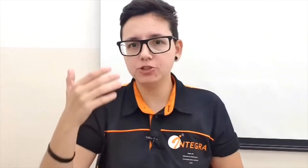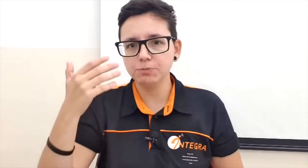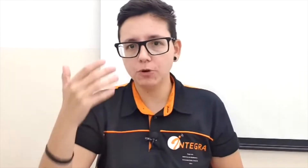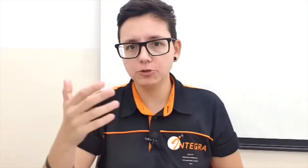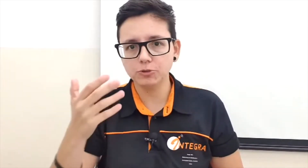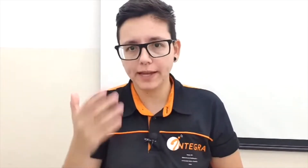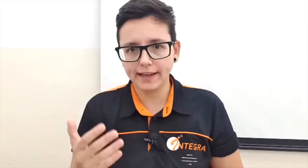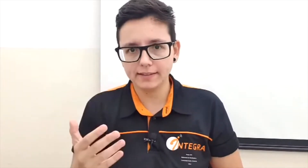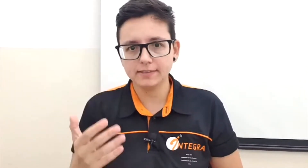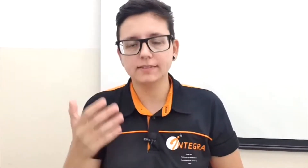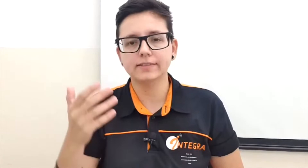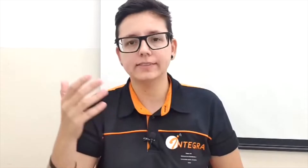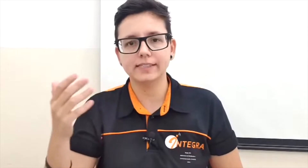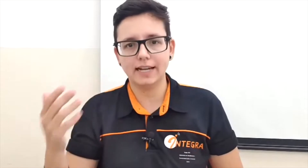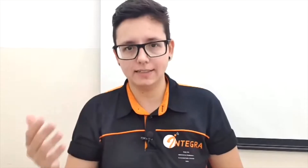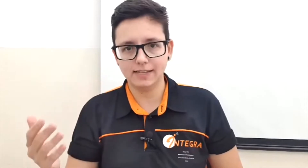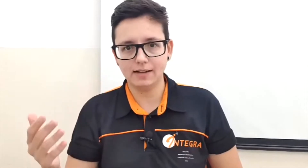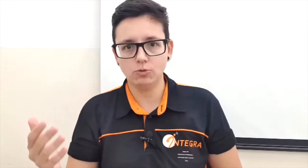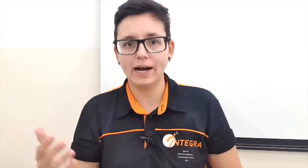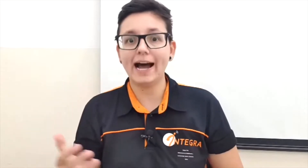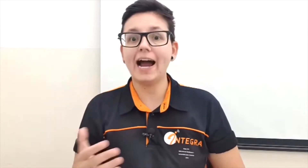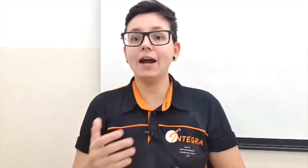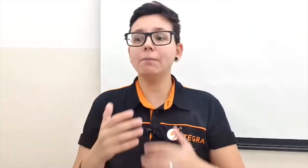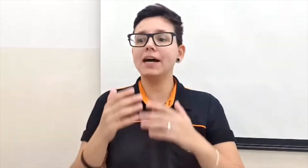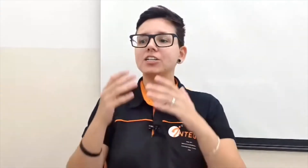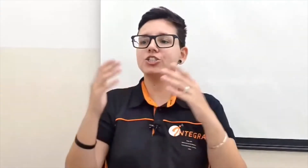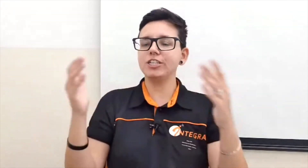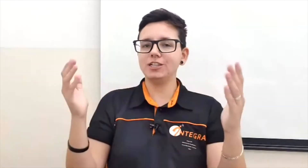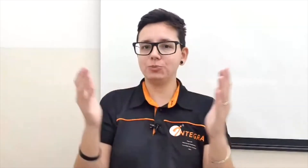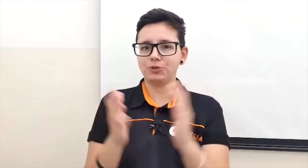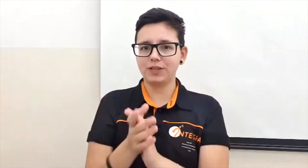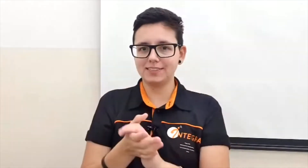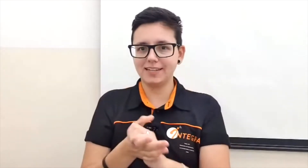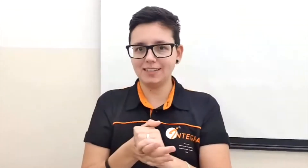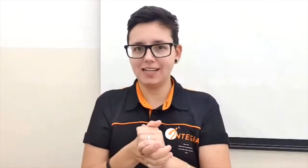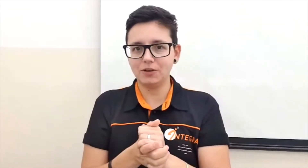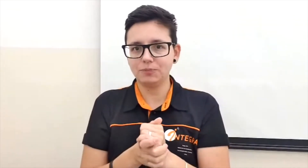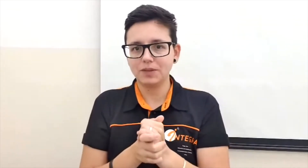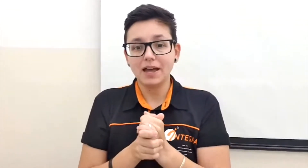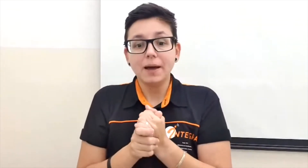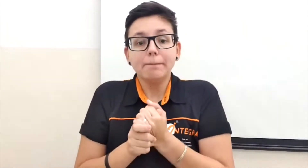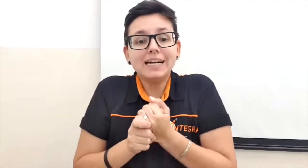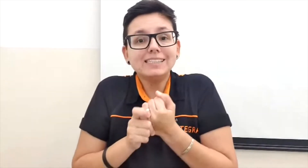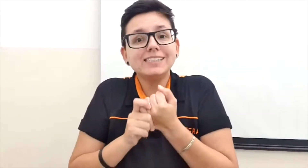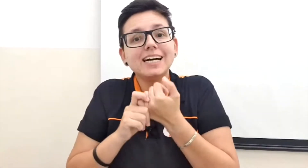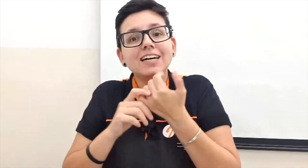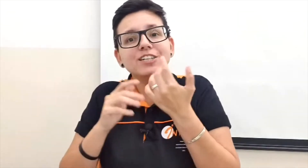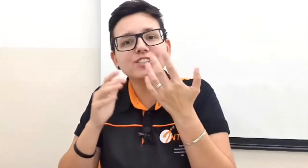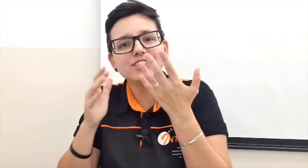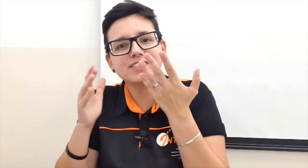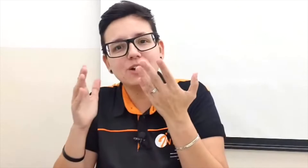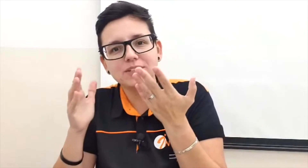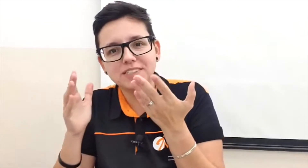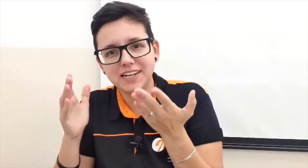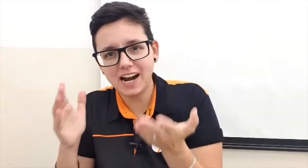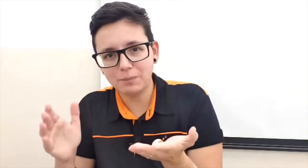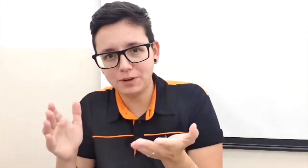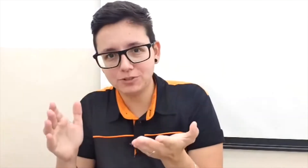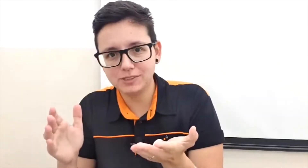de português sinalizado. A armadilha do português sinalizado. Mas antes de eu ensinar para